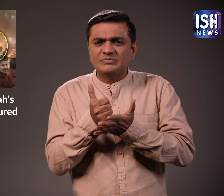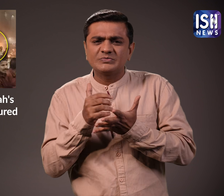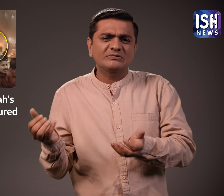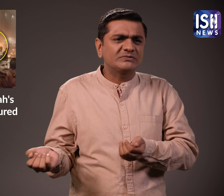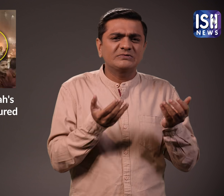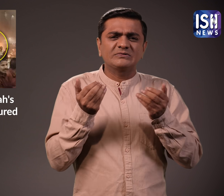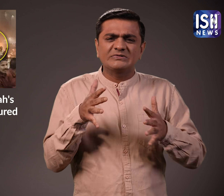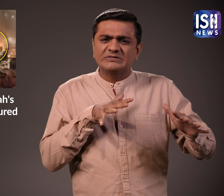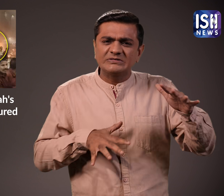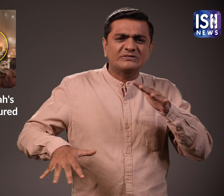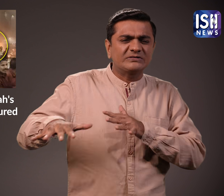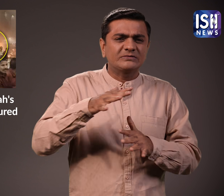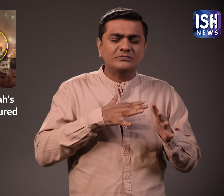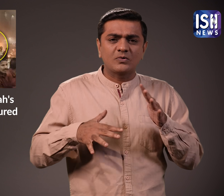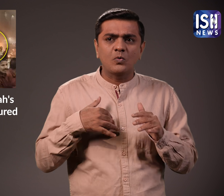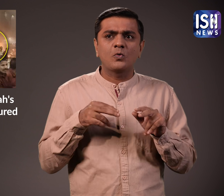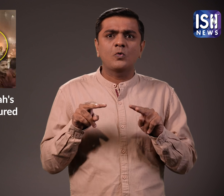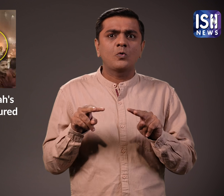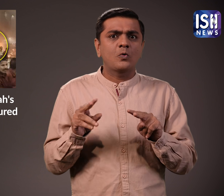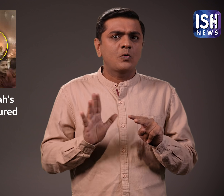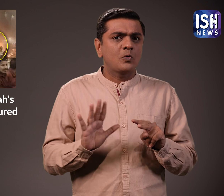करने और बचावकारियों में मदद करने के लिए मौके पर पहुँचा